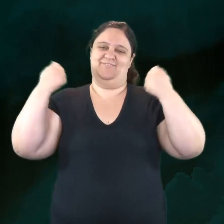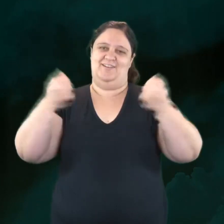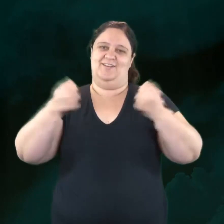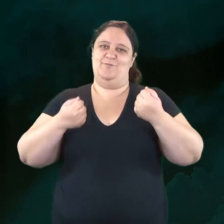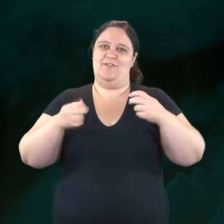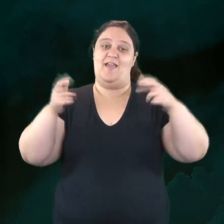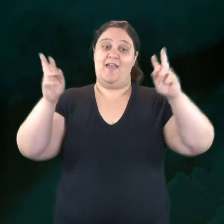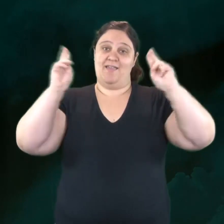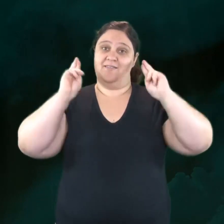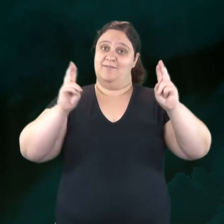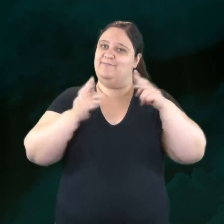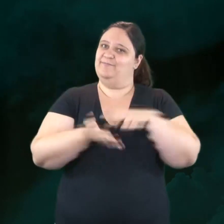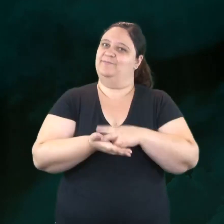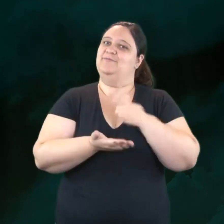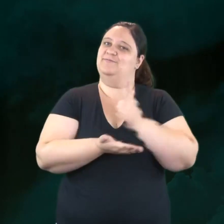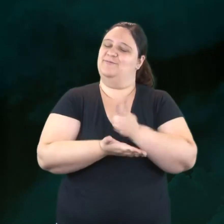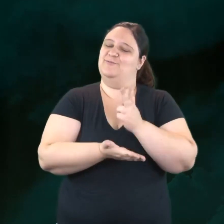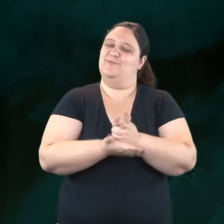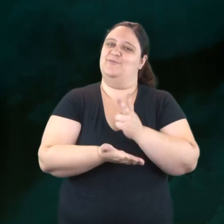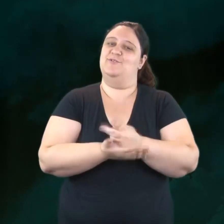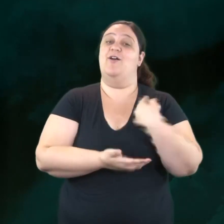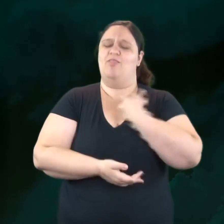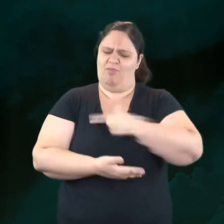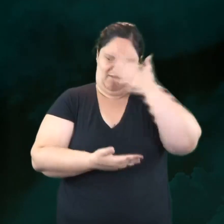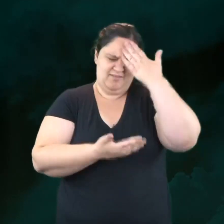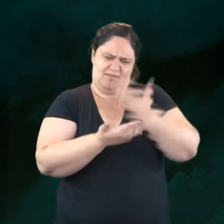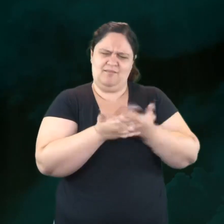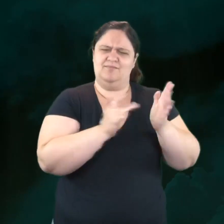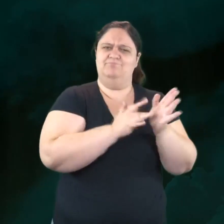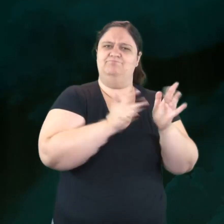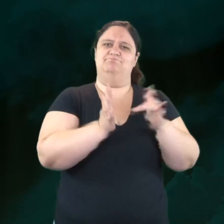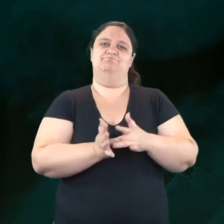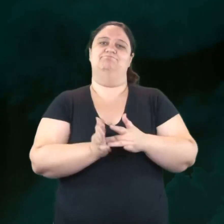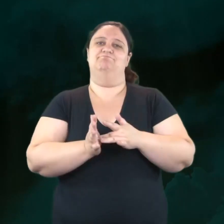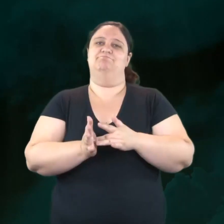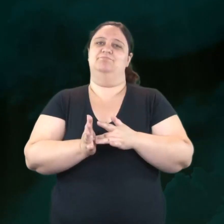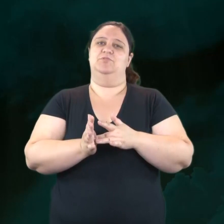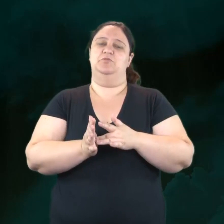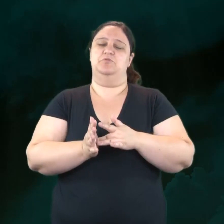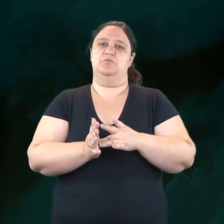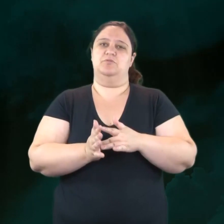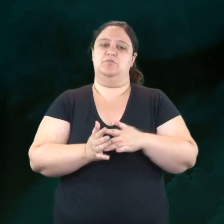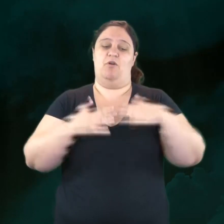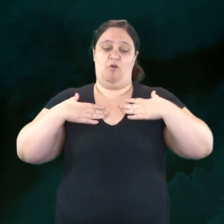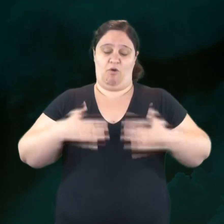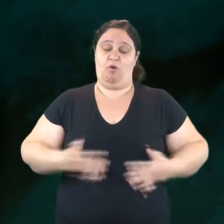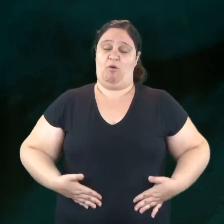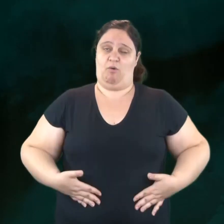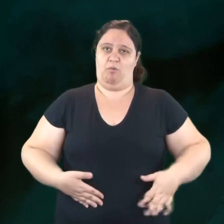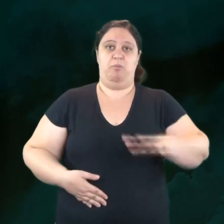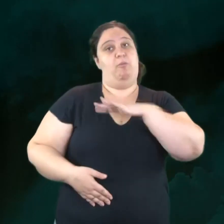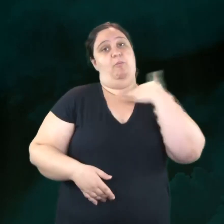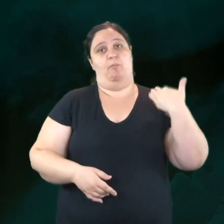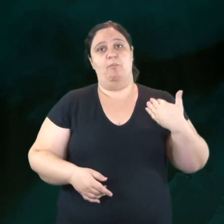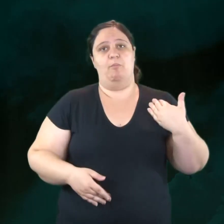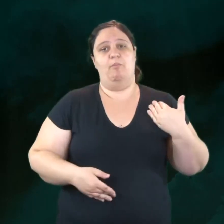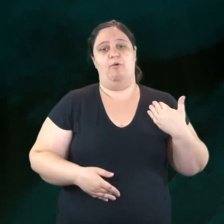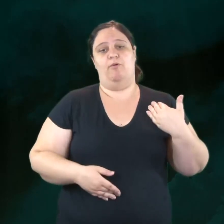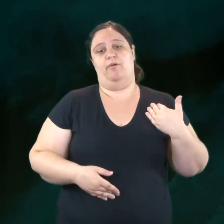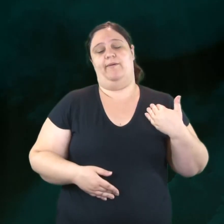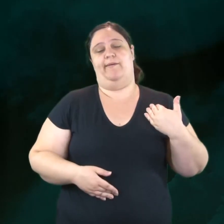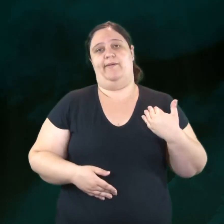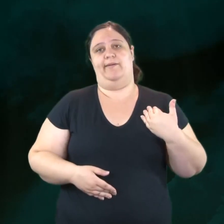esperança. Nós, os cristãos que cremos em Jesus, quando nós fisicamente, se isso aqui, né, terminar o nosso